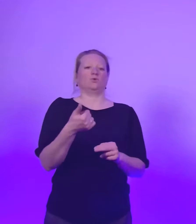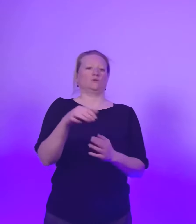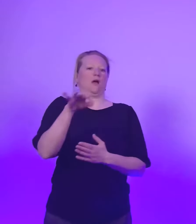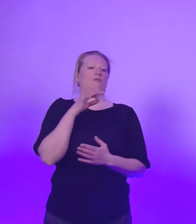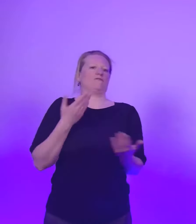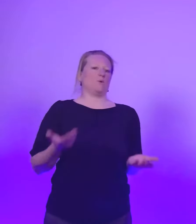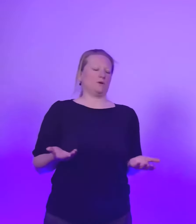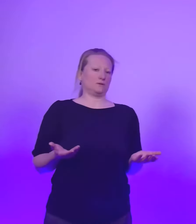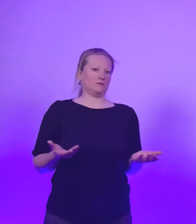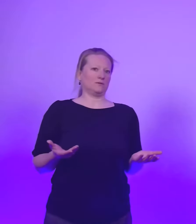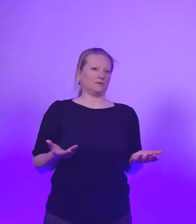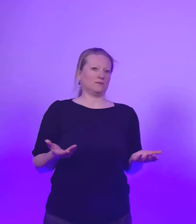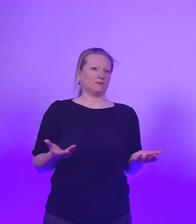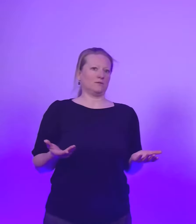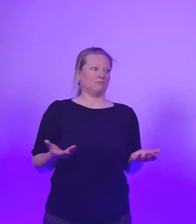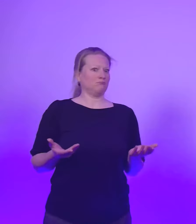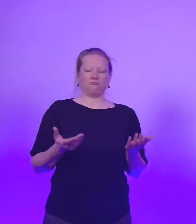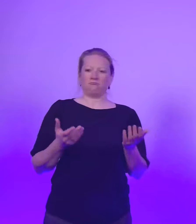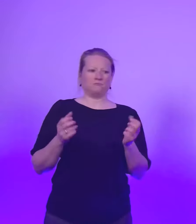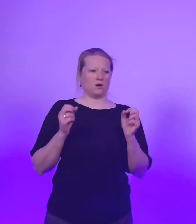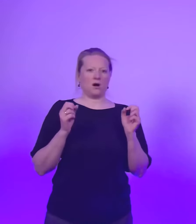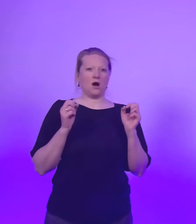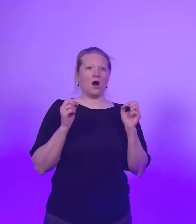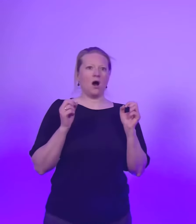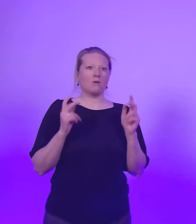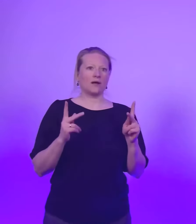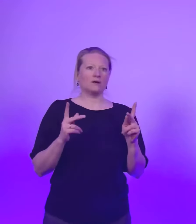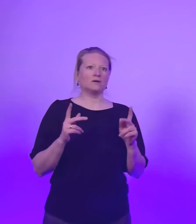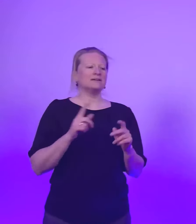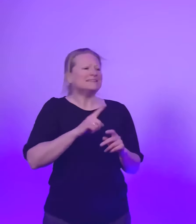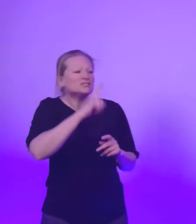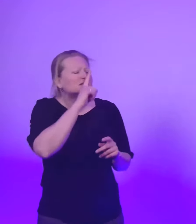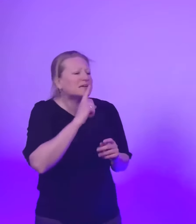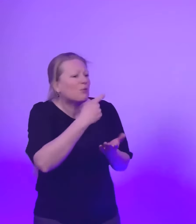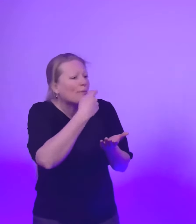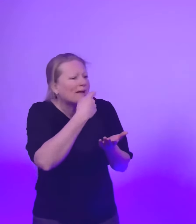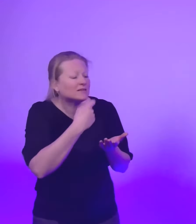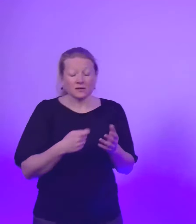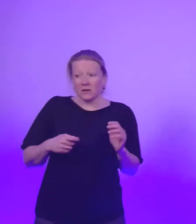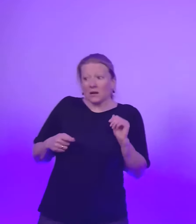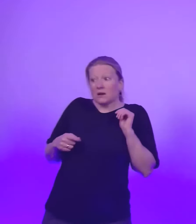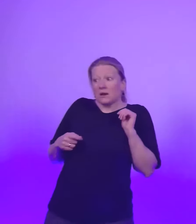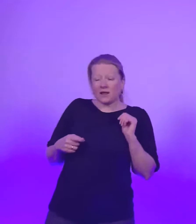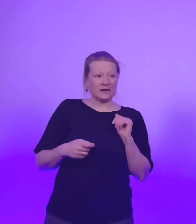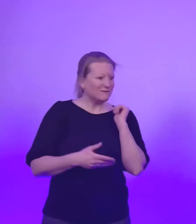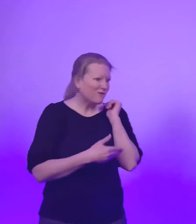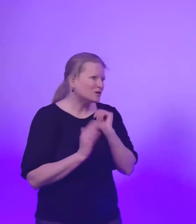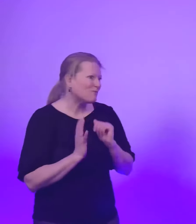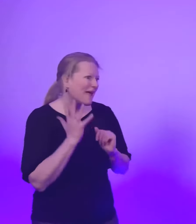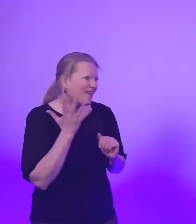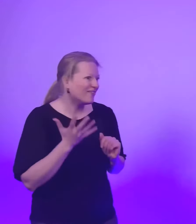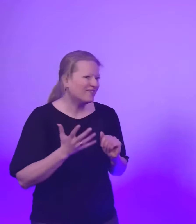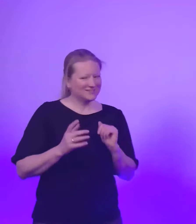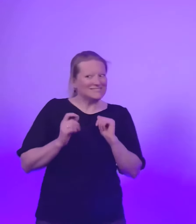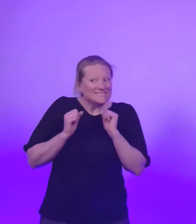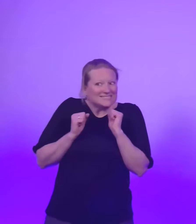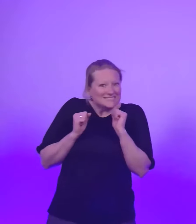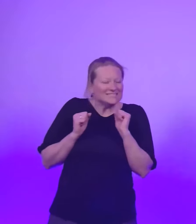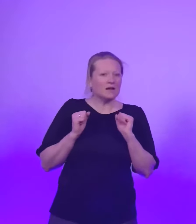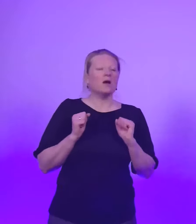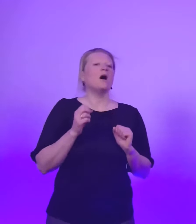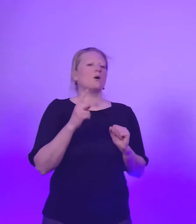goed. Oké, niet stiekem eten, Olly. Nee. Niet volspelen, hè? Oké, antwoord